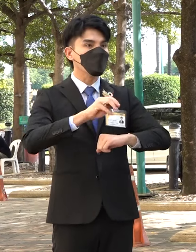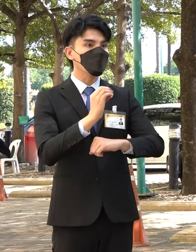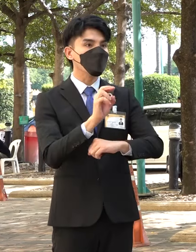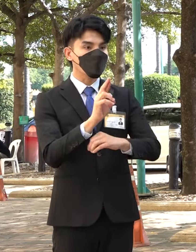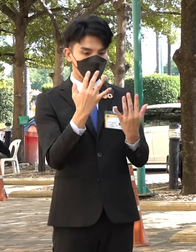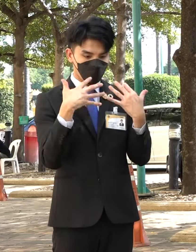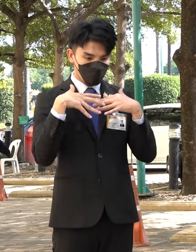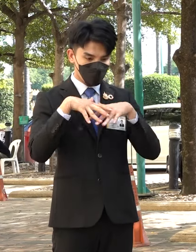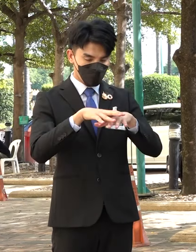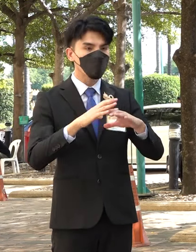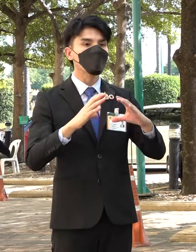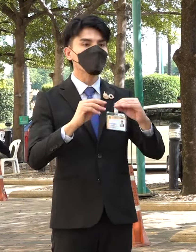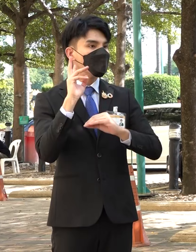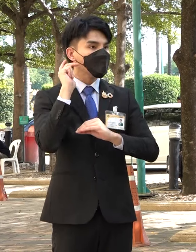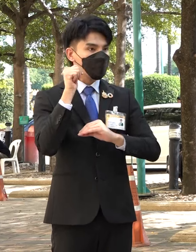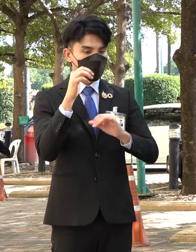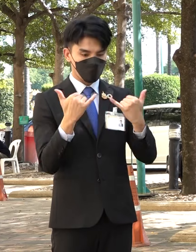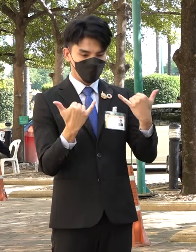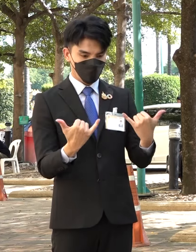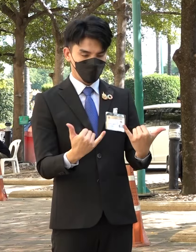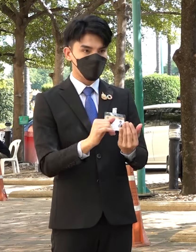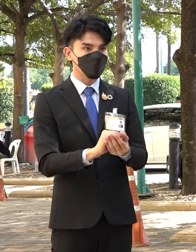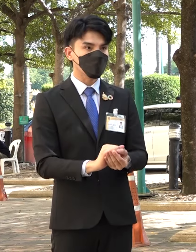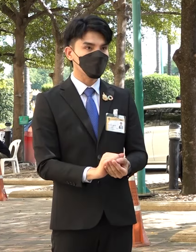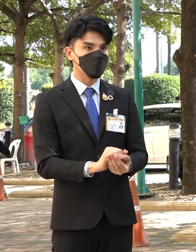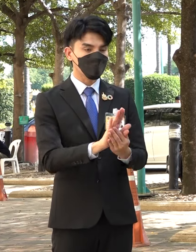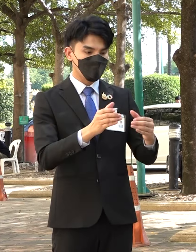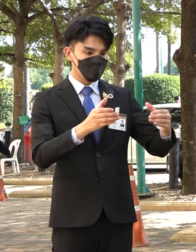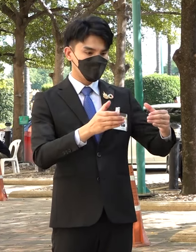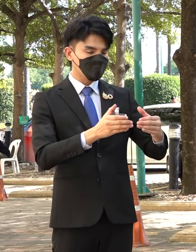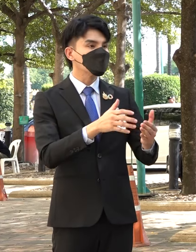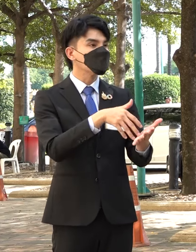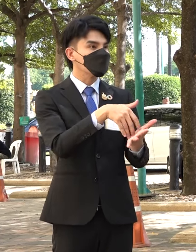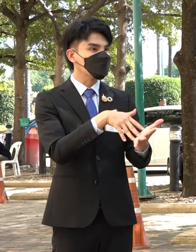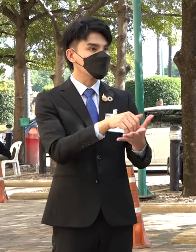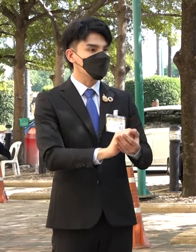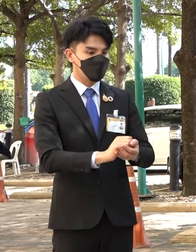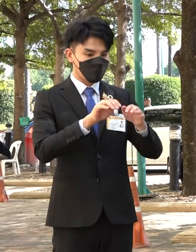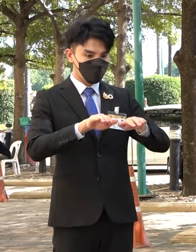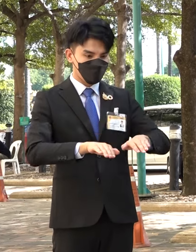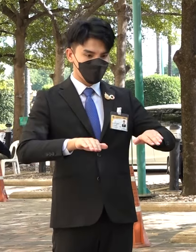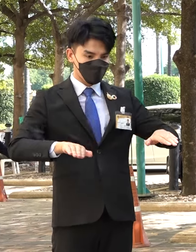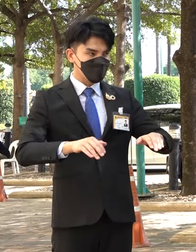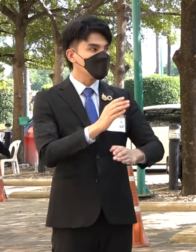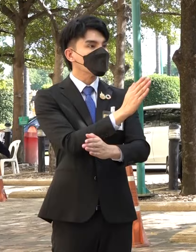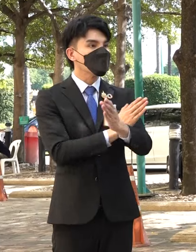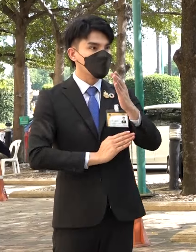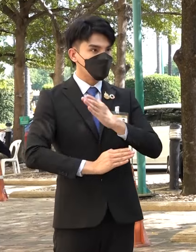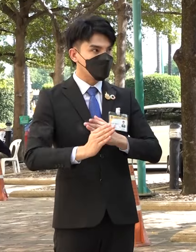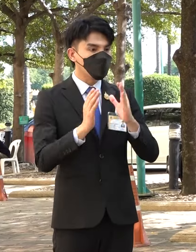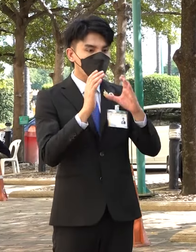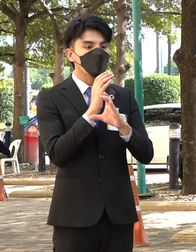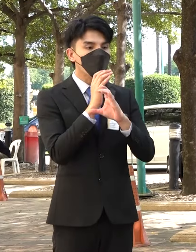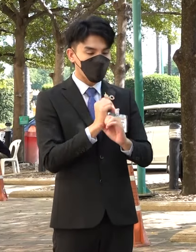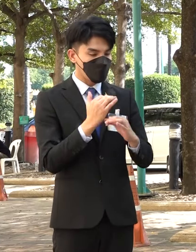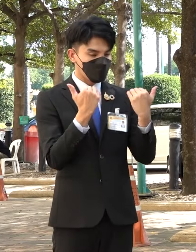มกันนะครับแล้วก็เป็นข่าวดีสับกับพี่น้องนะครับกลุ่มเปราะบางไม่ว่าจะเป็นเด็กนะครับพี่น้องคนพิการรวมถึงผู้สูงอ